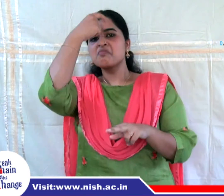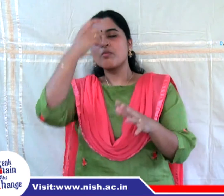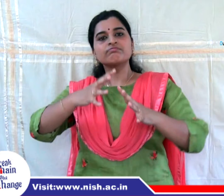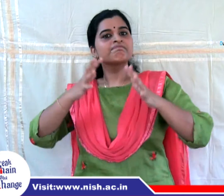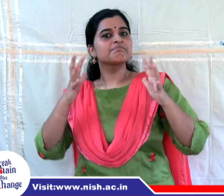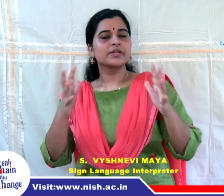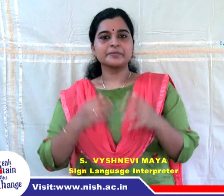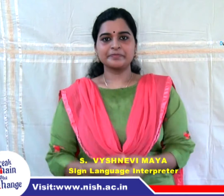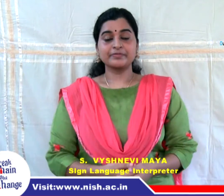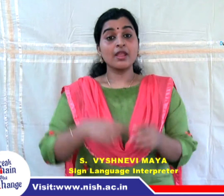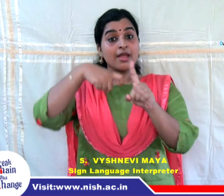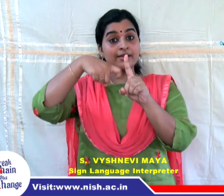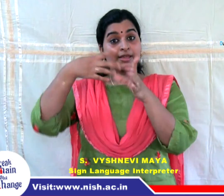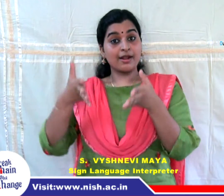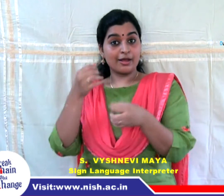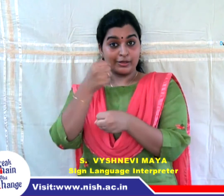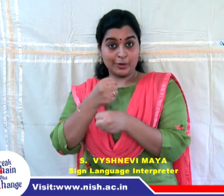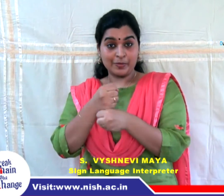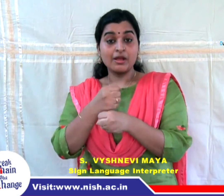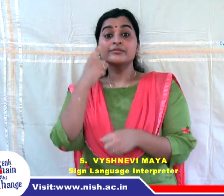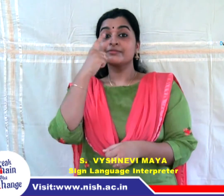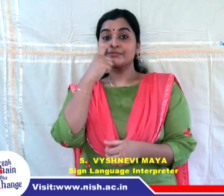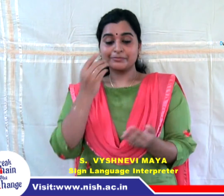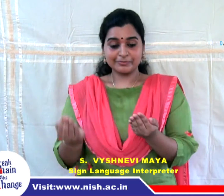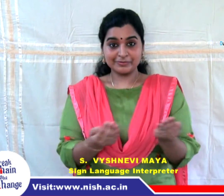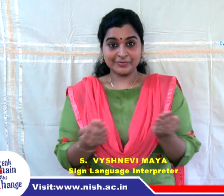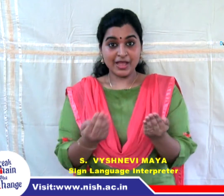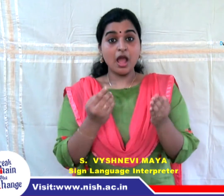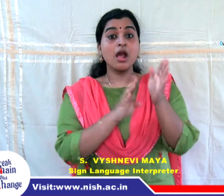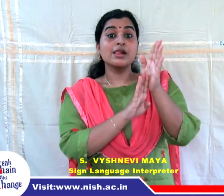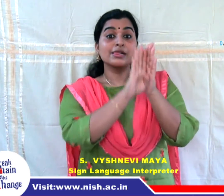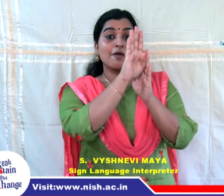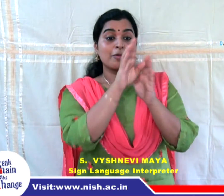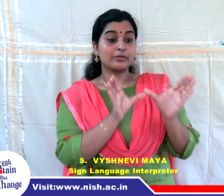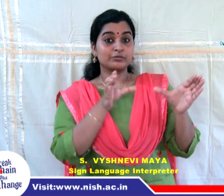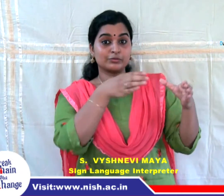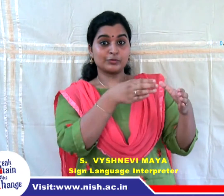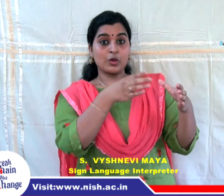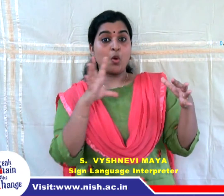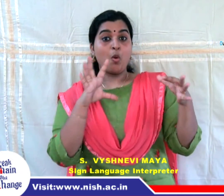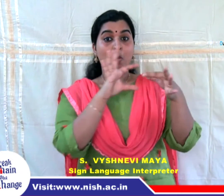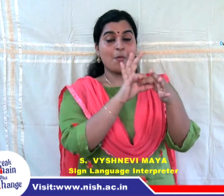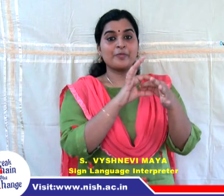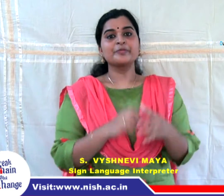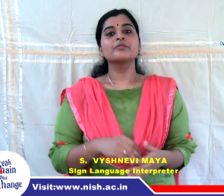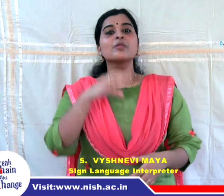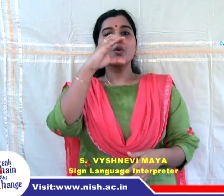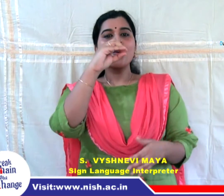കേരള സർക്കാരിൻ്റെ വനിതാ ശിശു വികസന വകുപ്പിൻ്റെ ഭാഗമായി പ്രവർത്തിക്കുന്ന അവർ റെസ്പോൺസിബിലിറ്റി ടു ചിൽഡ്രൻ എന്ന പദ്ധതി